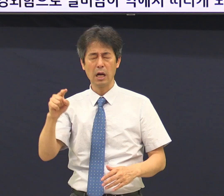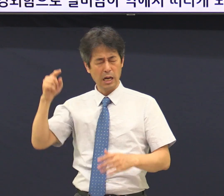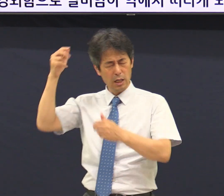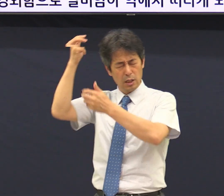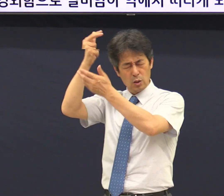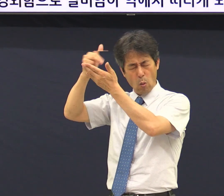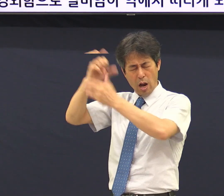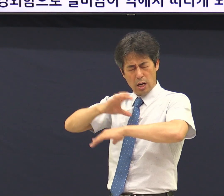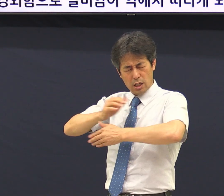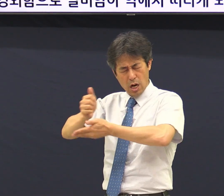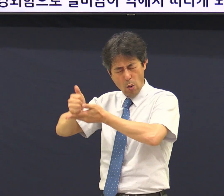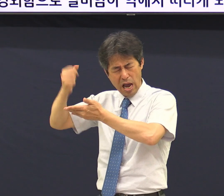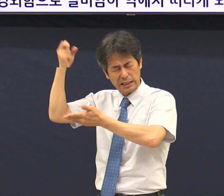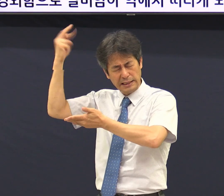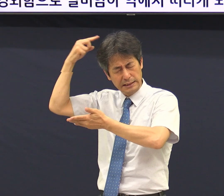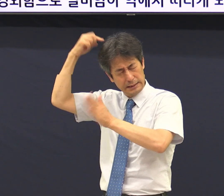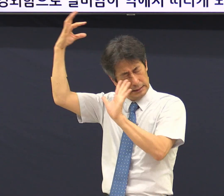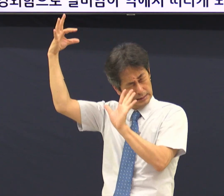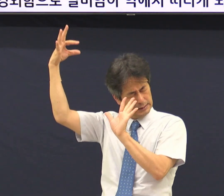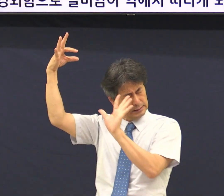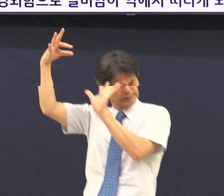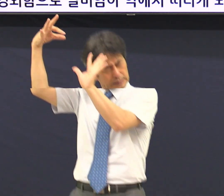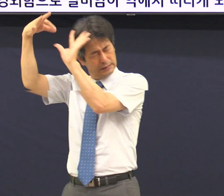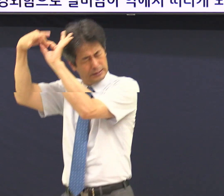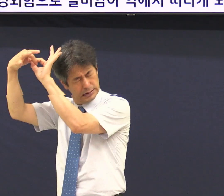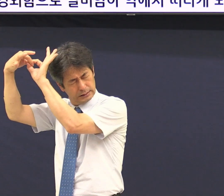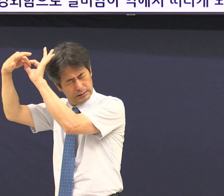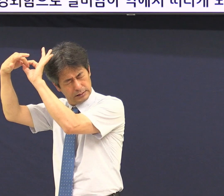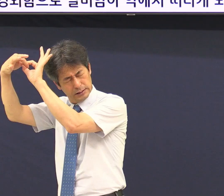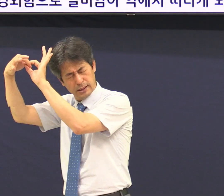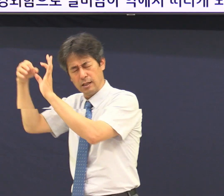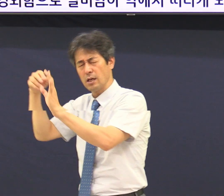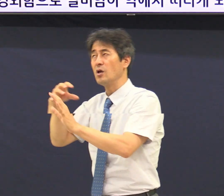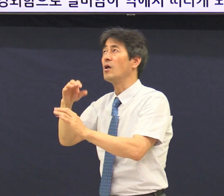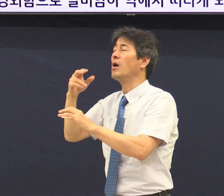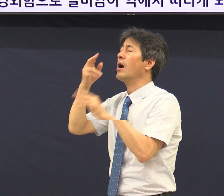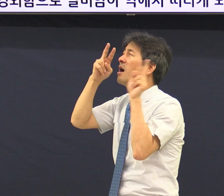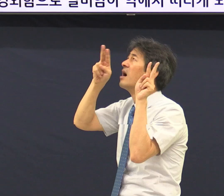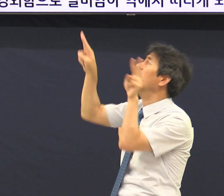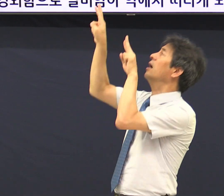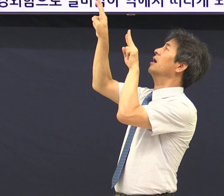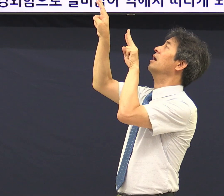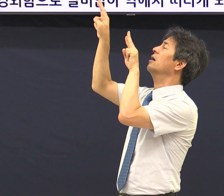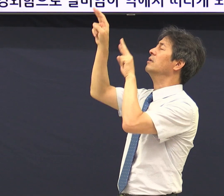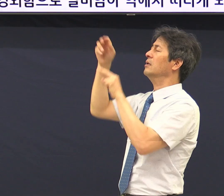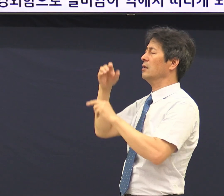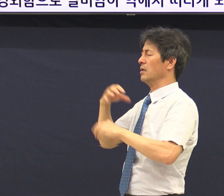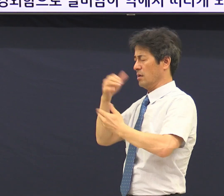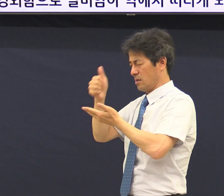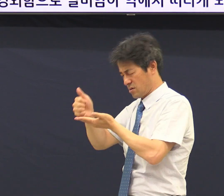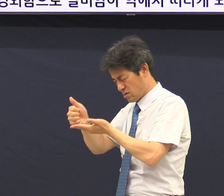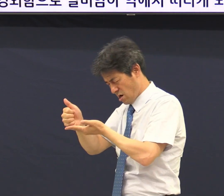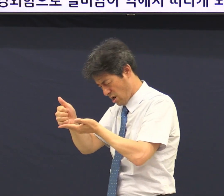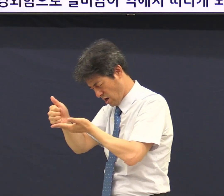살고 있다고 한다면 이제는 여호와를 경외하는 것을 다시금 우리의 생각